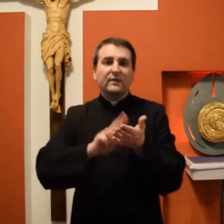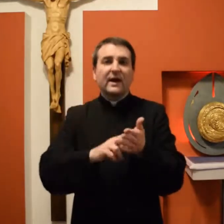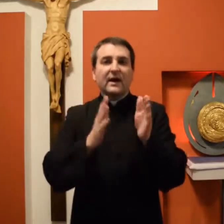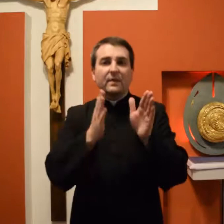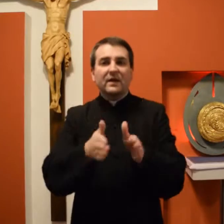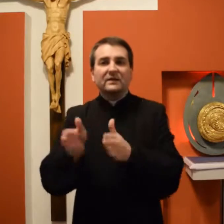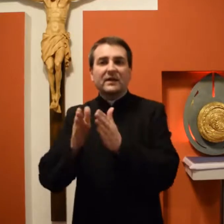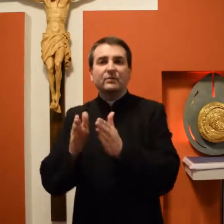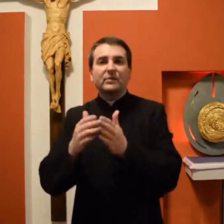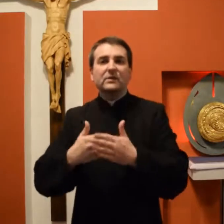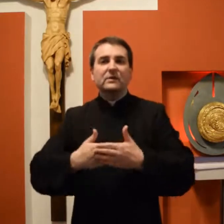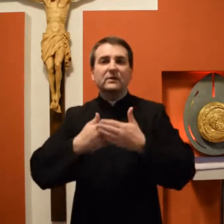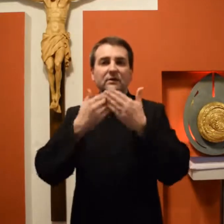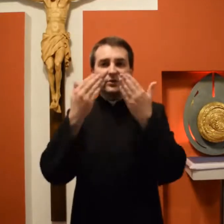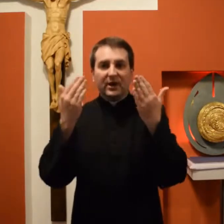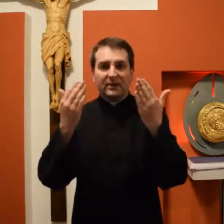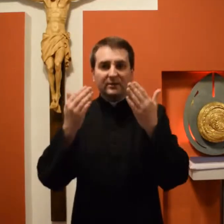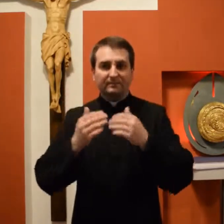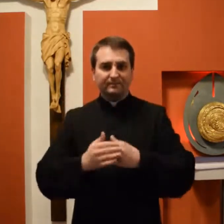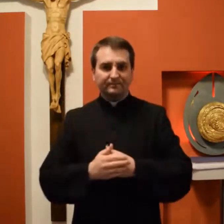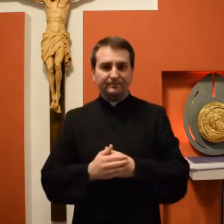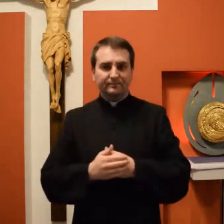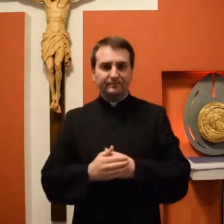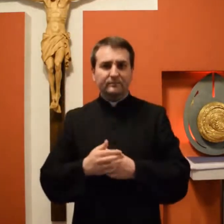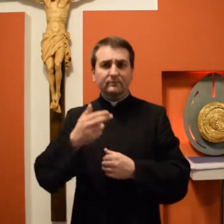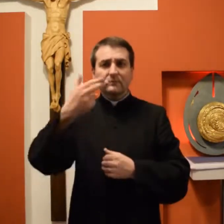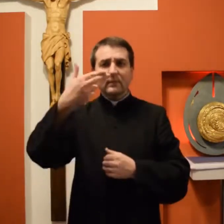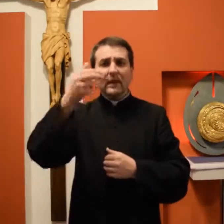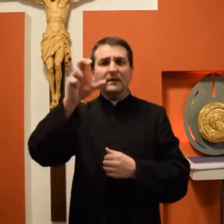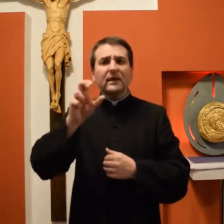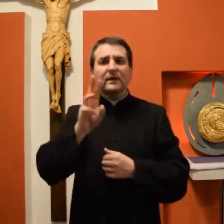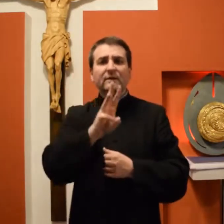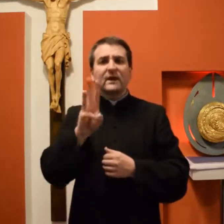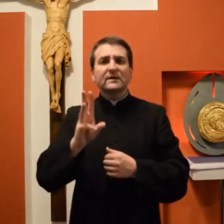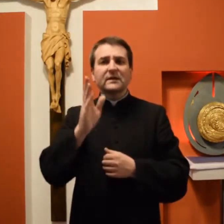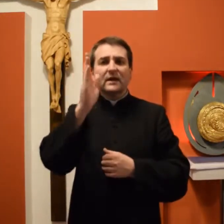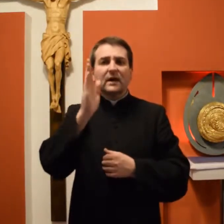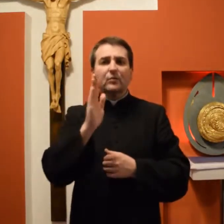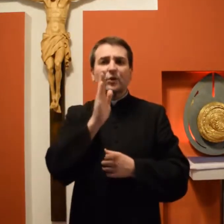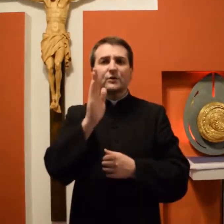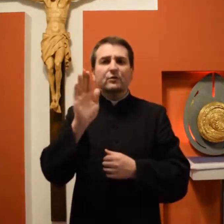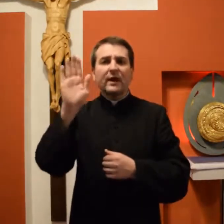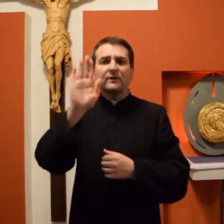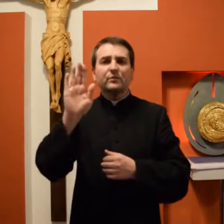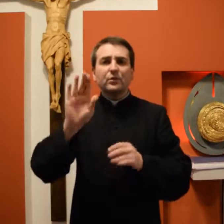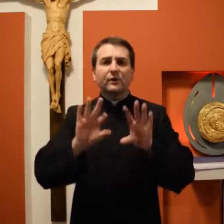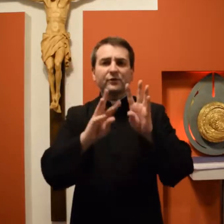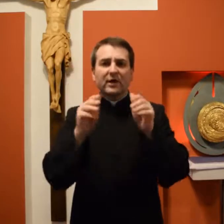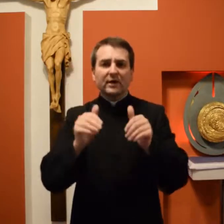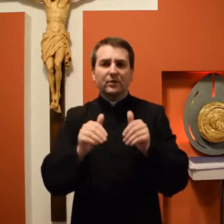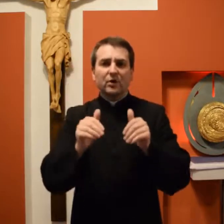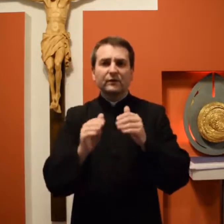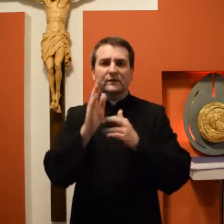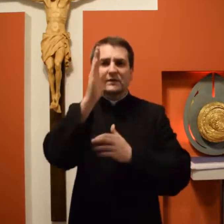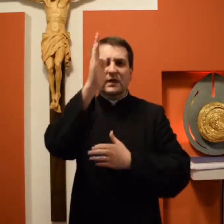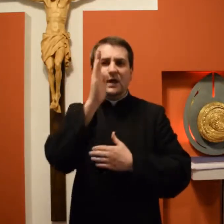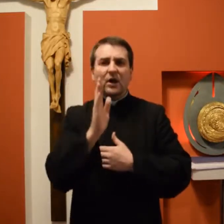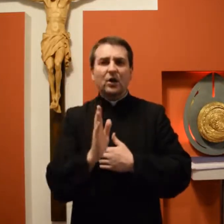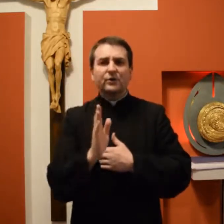na następny dzień. Niech Was błogosławi Bóg Wszechmogący,